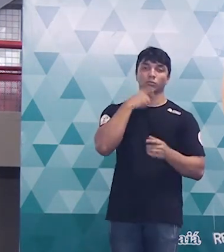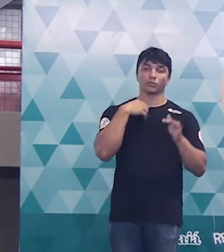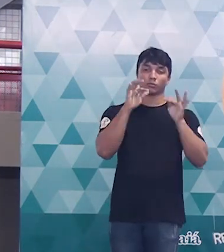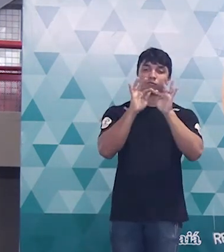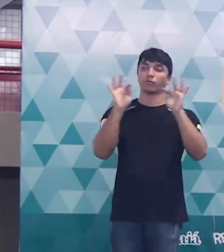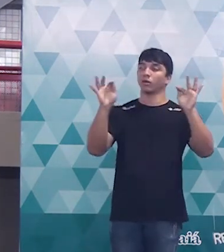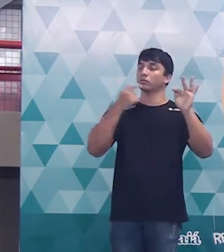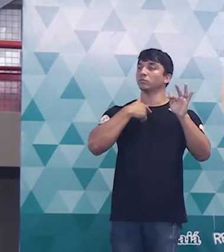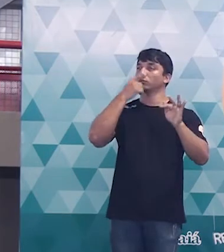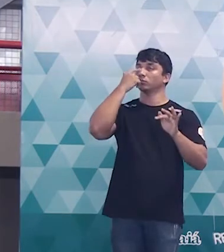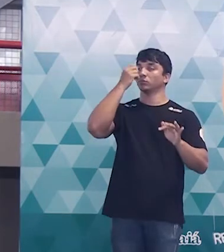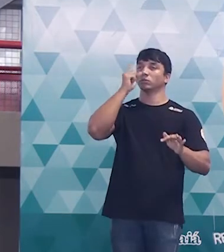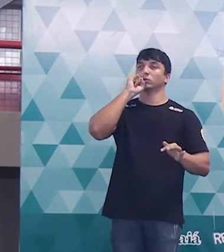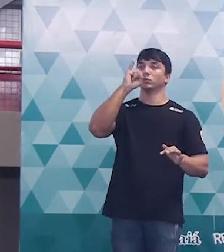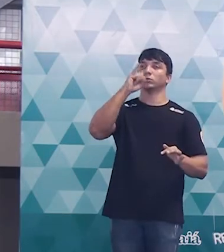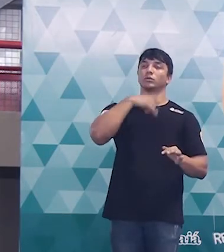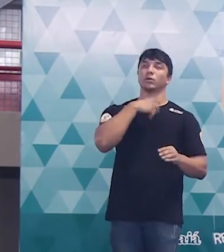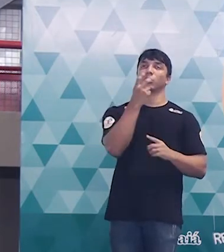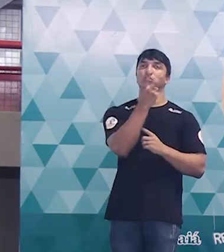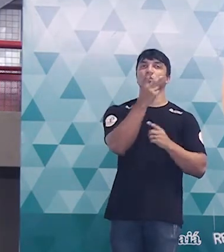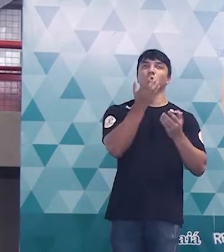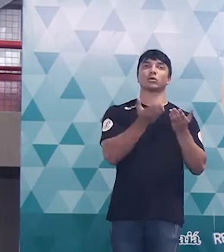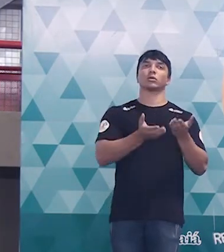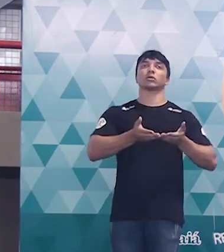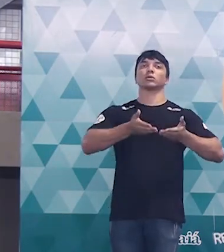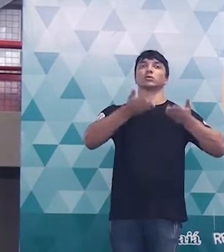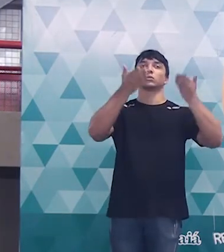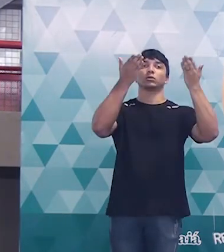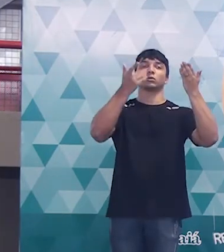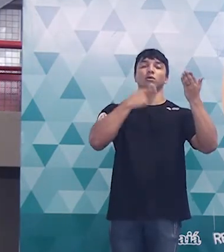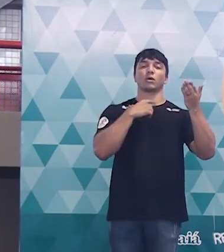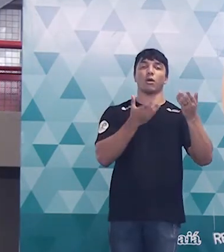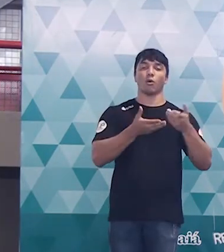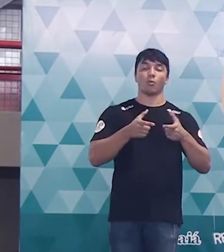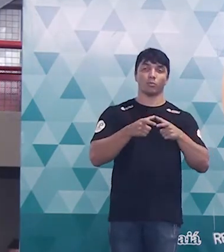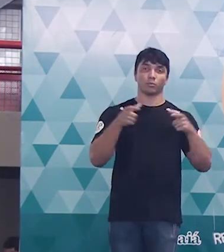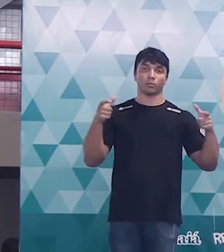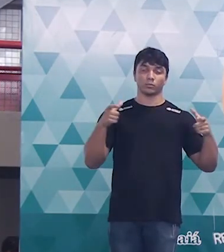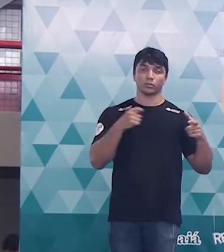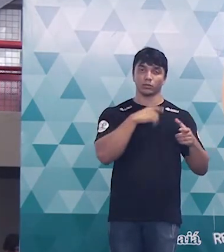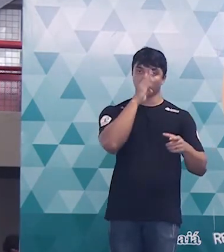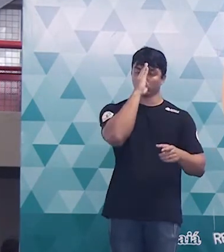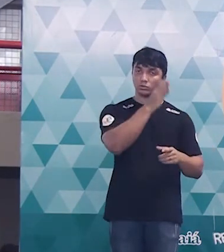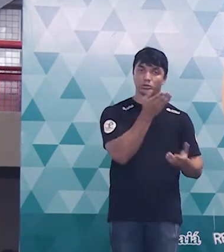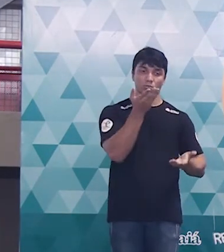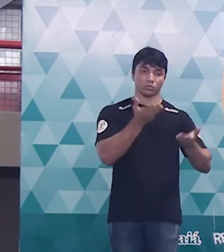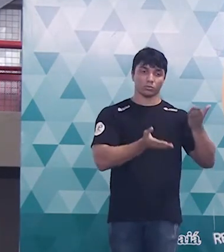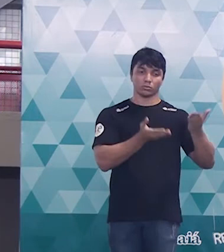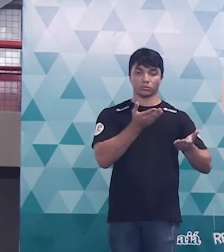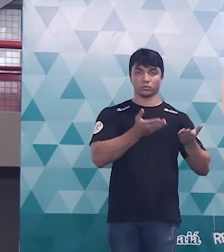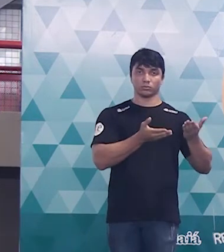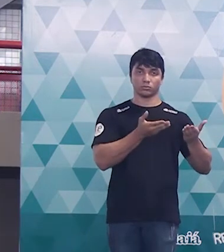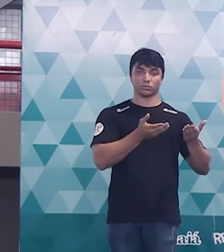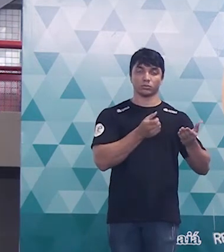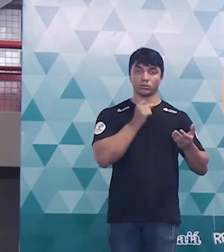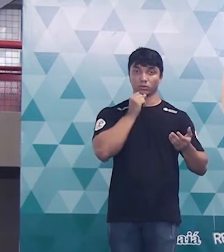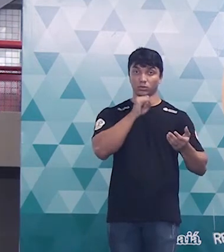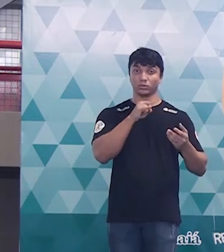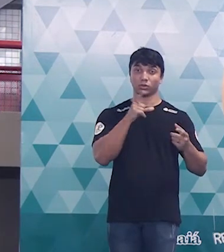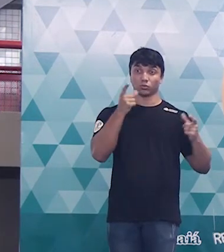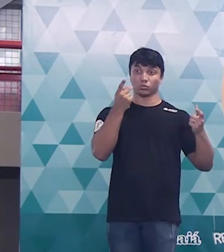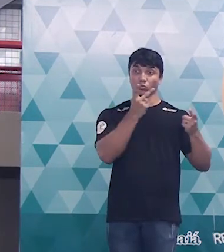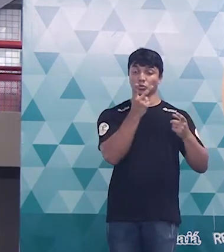frase: se as duas grandezas aumentam, é diretamente proporcional. Se as